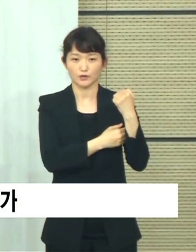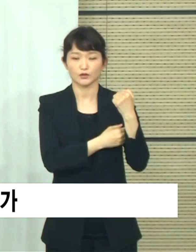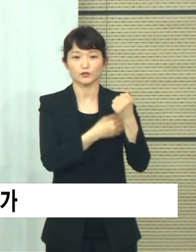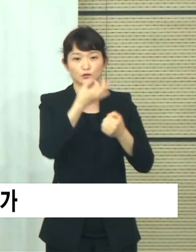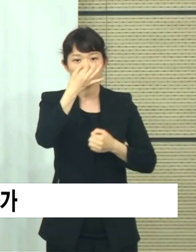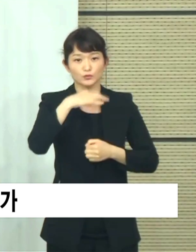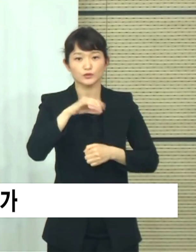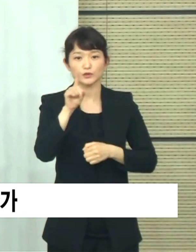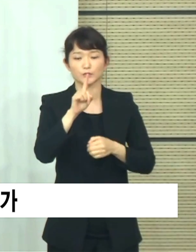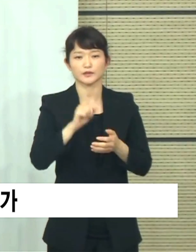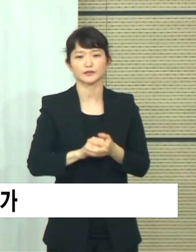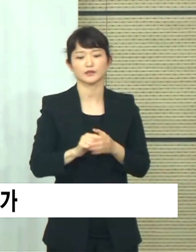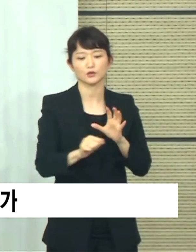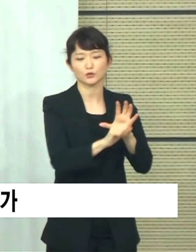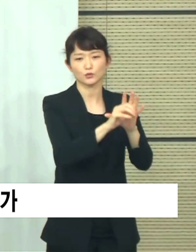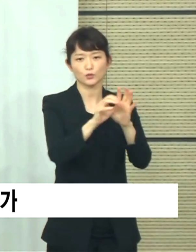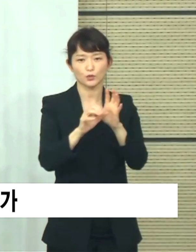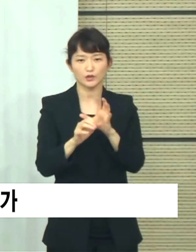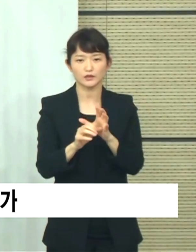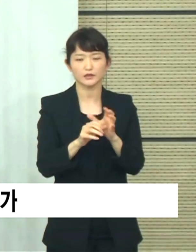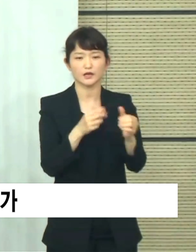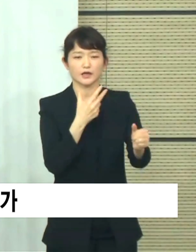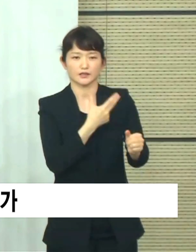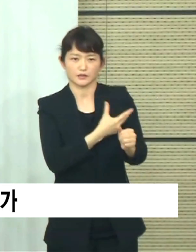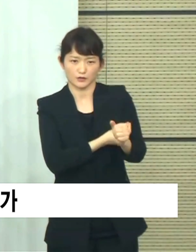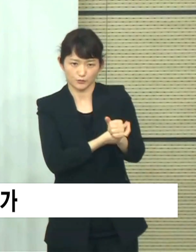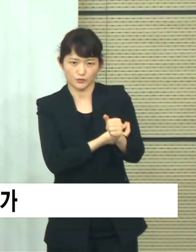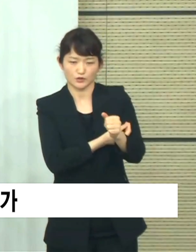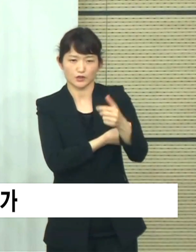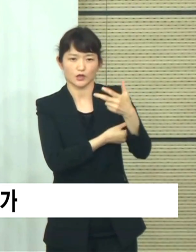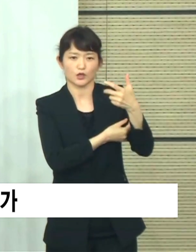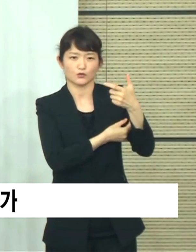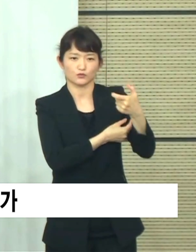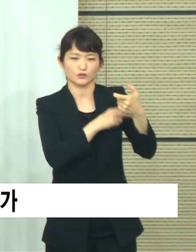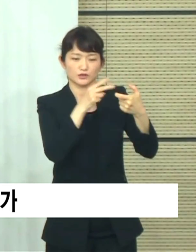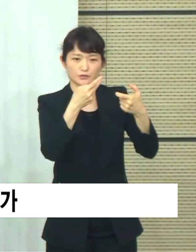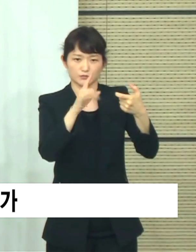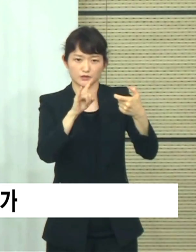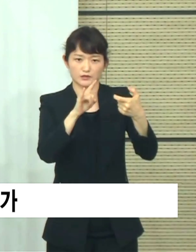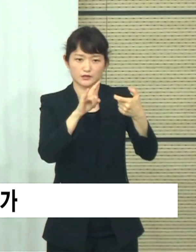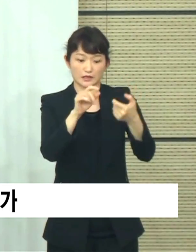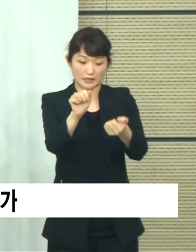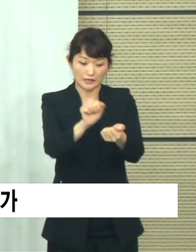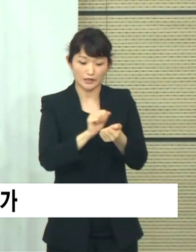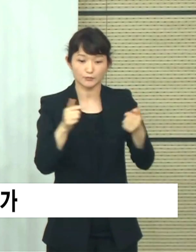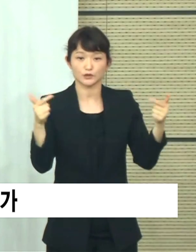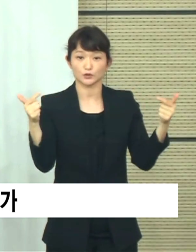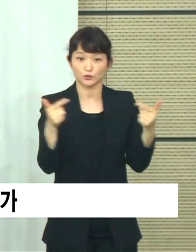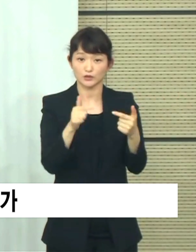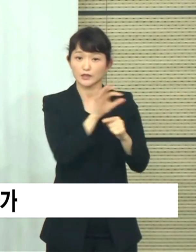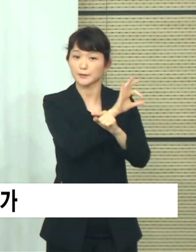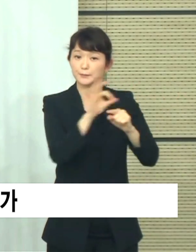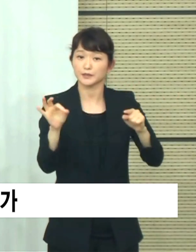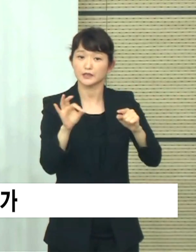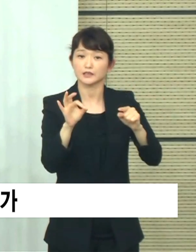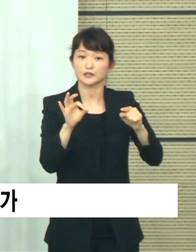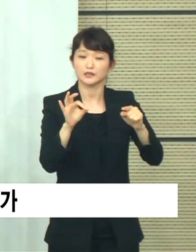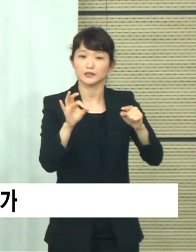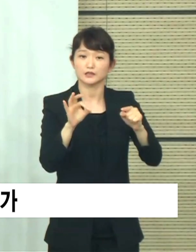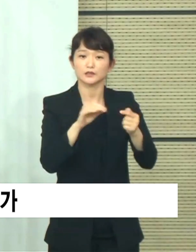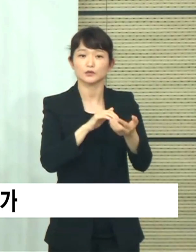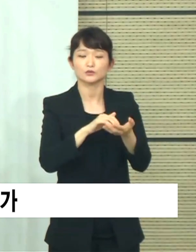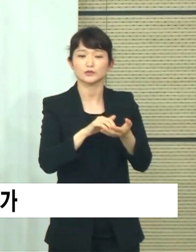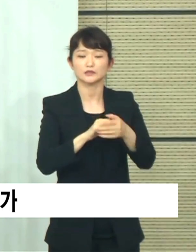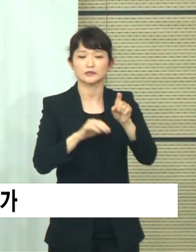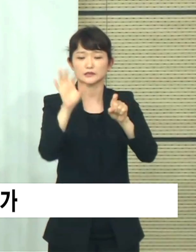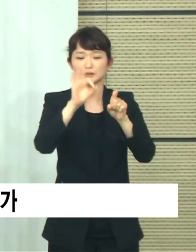고위험 집단인 60대 이상 감염은 줄어들고 있으며 그 비율은 전체 환자의